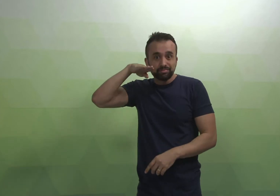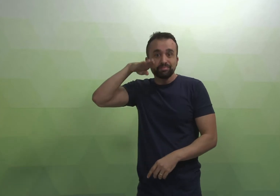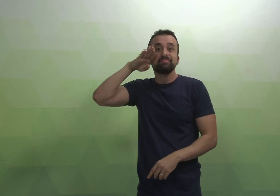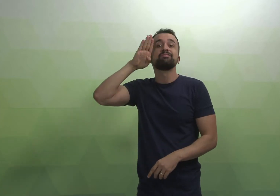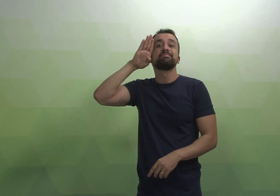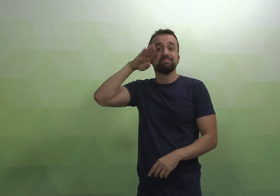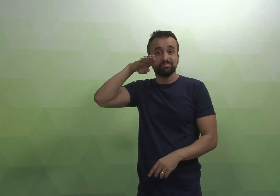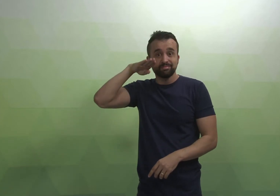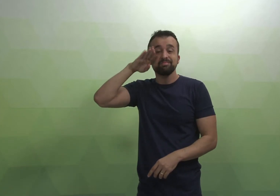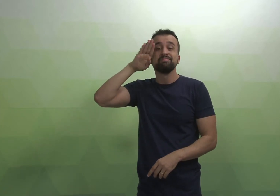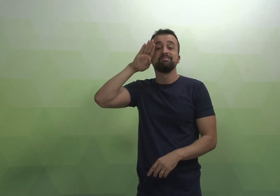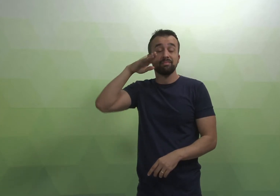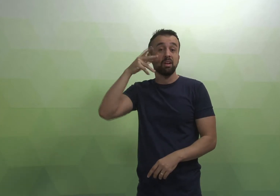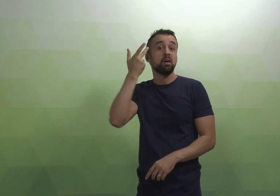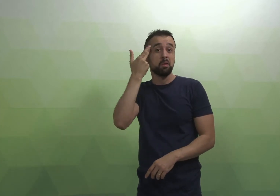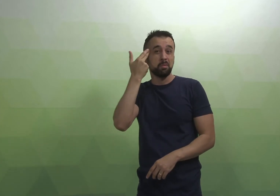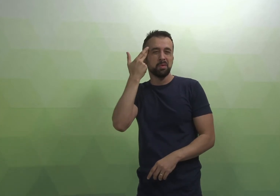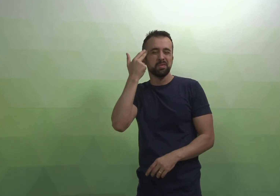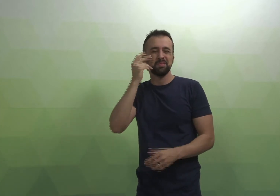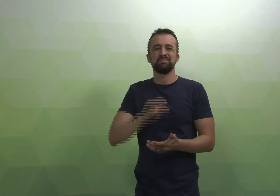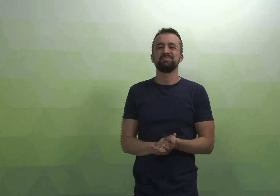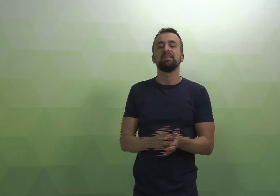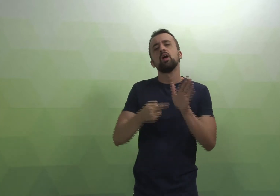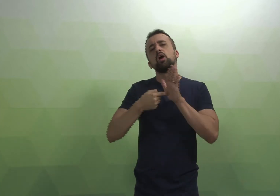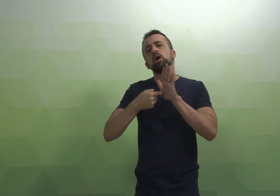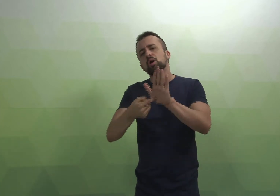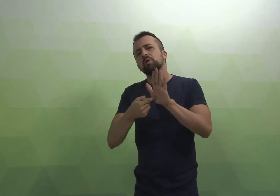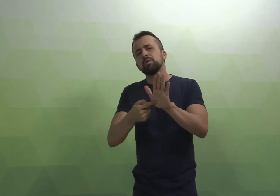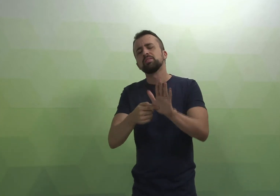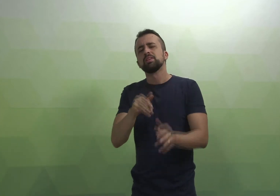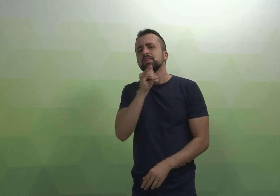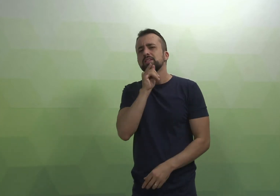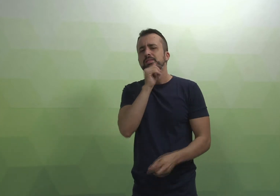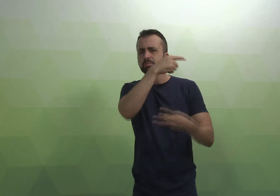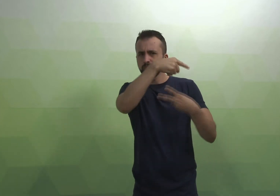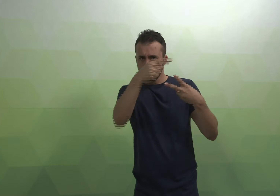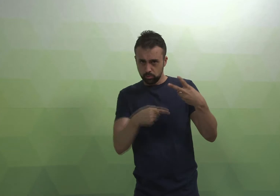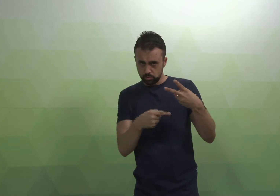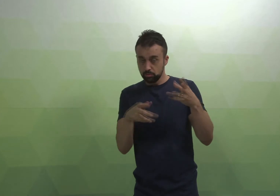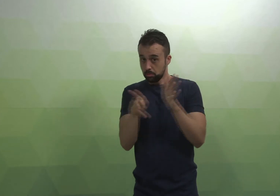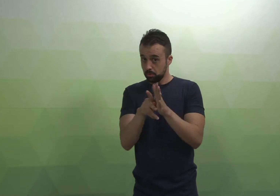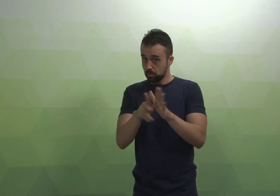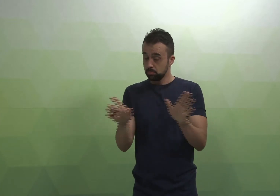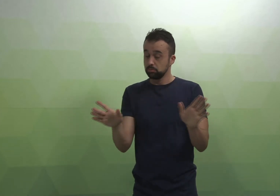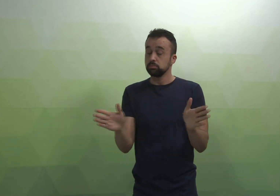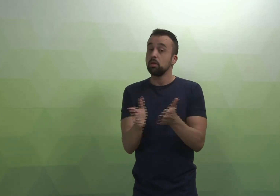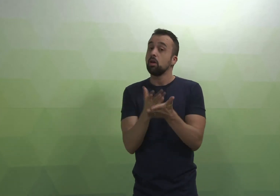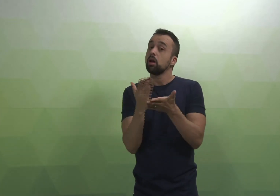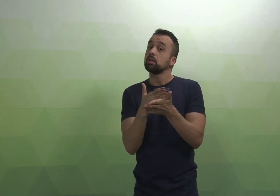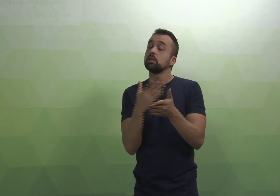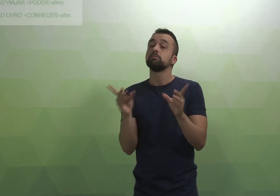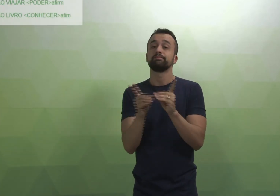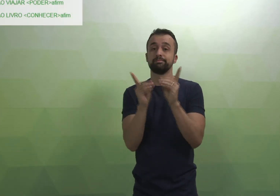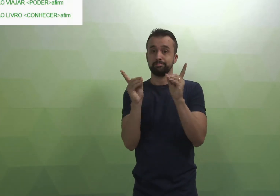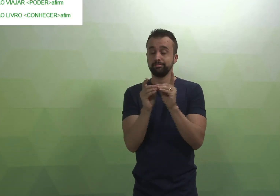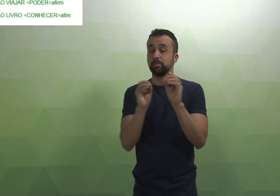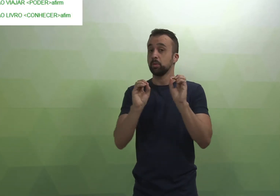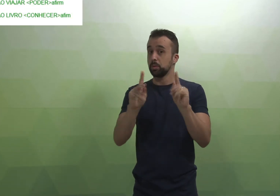é bastante simples, pois há o movimento de confirmação com a cabeça. Vejam 2